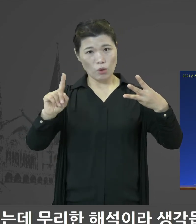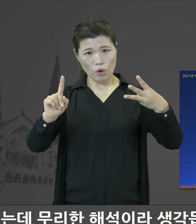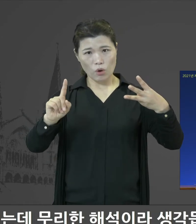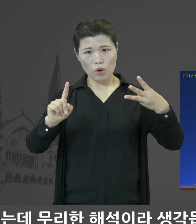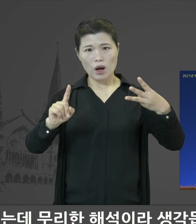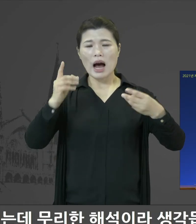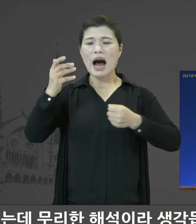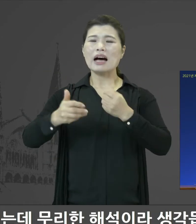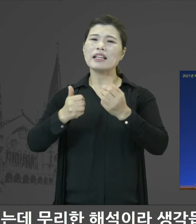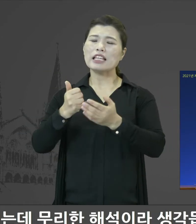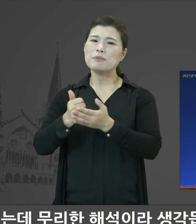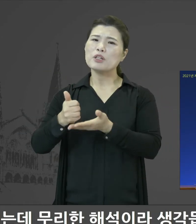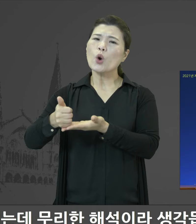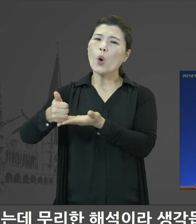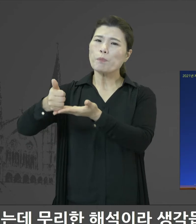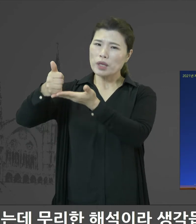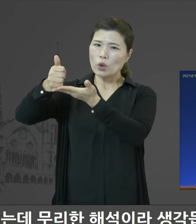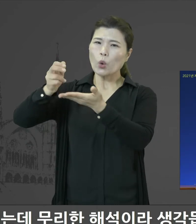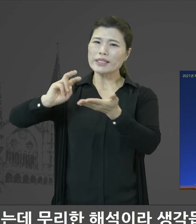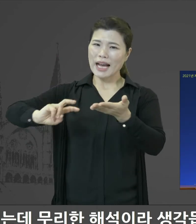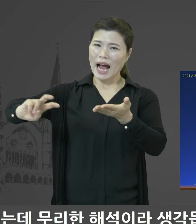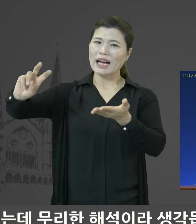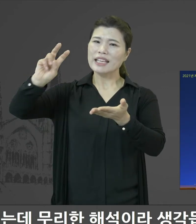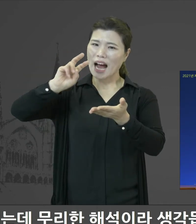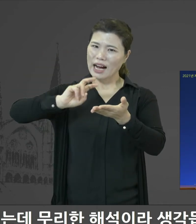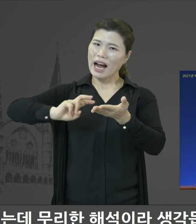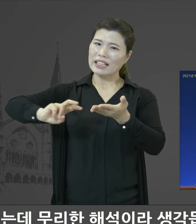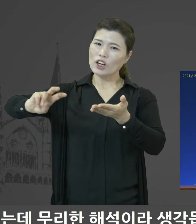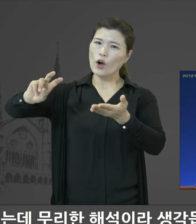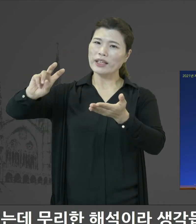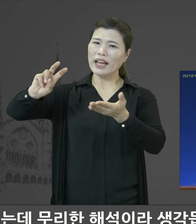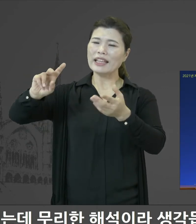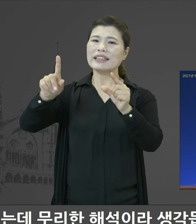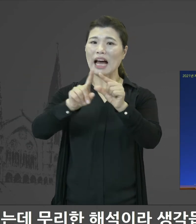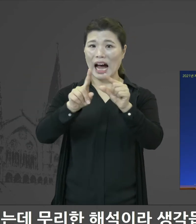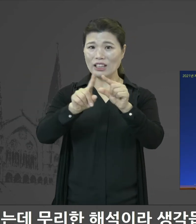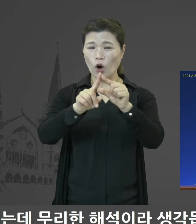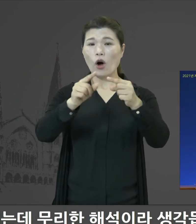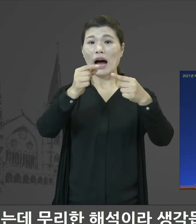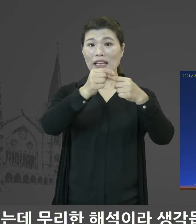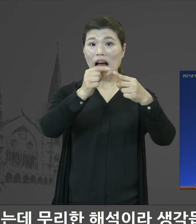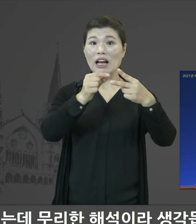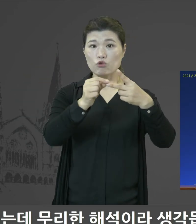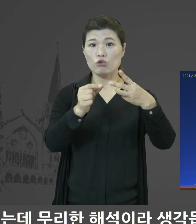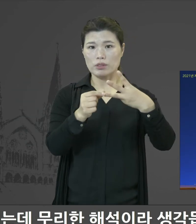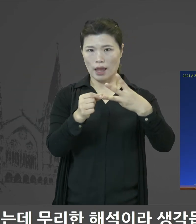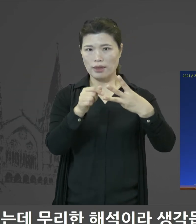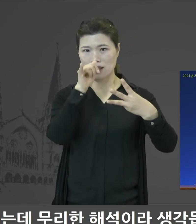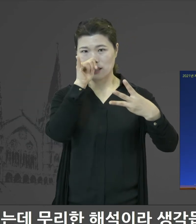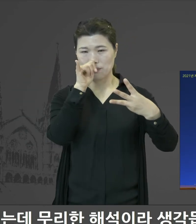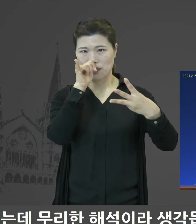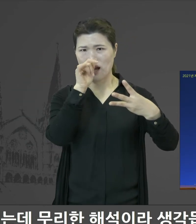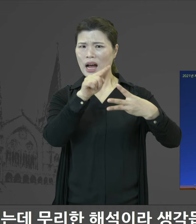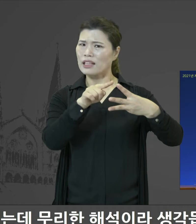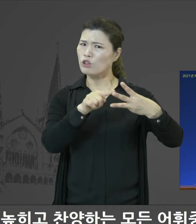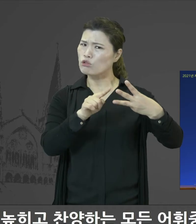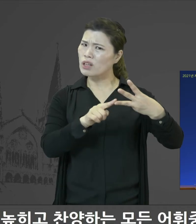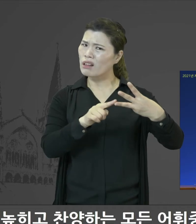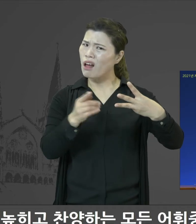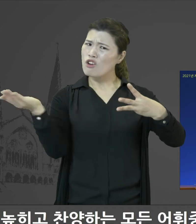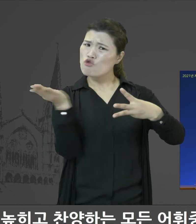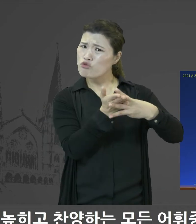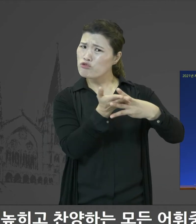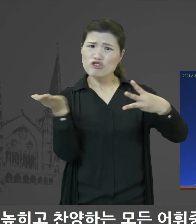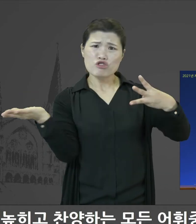높이고 찬양하는 모든 어휘 중에서 대표적인 것들이고, 이 세 가지가 어떻게 명쾌하게 구별되는가